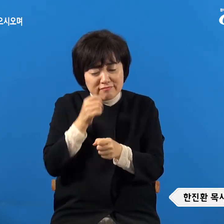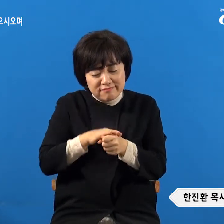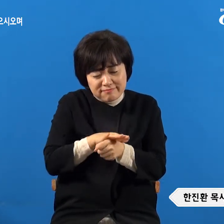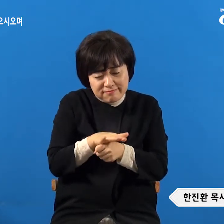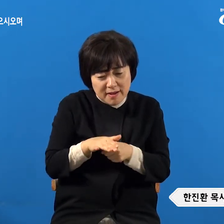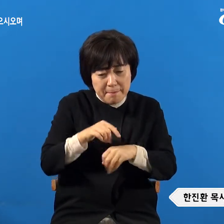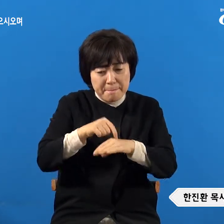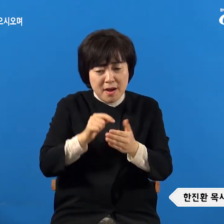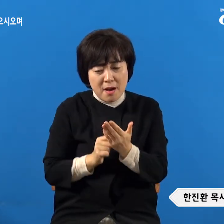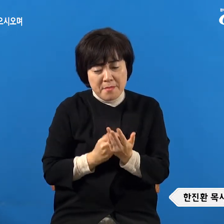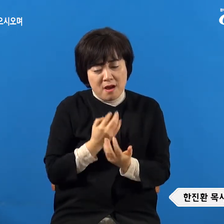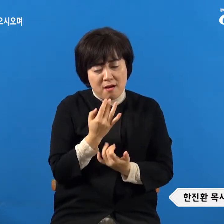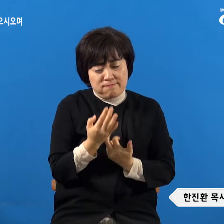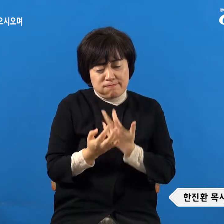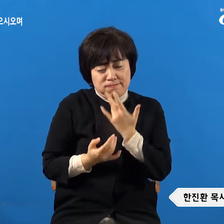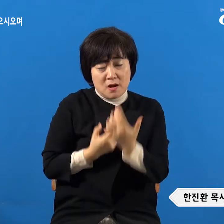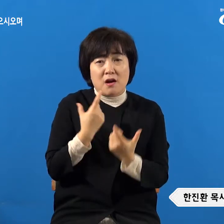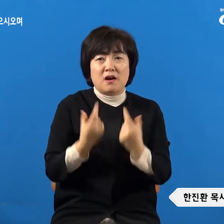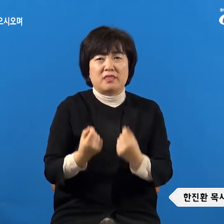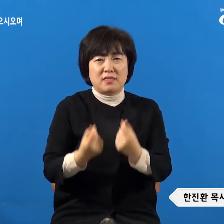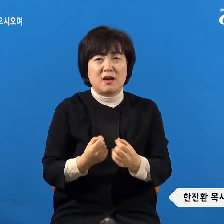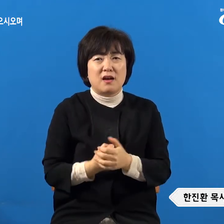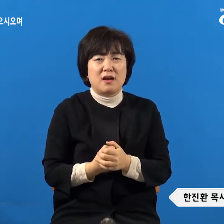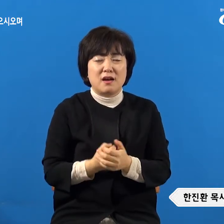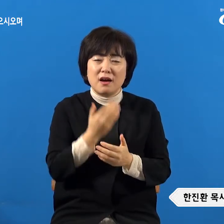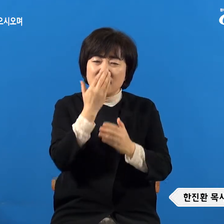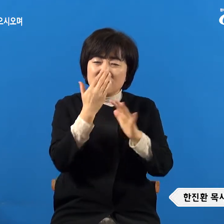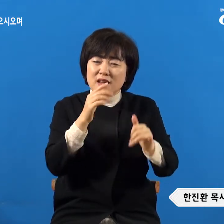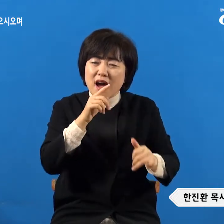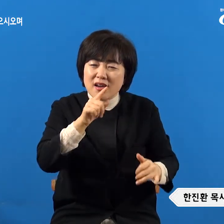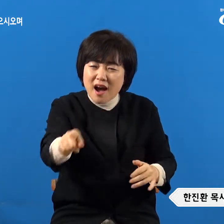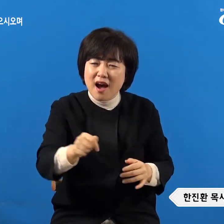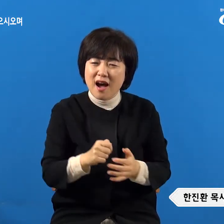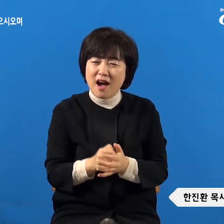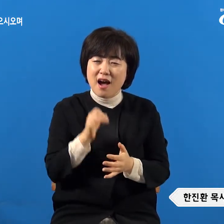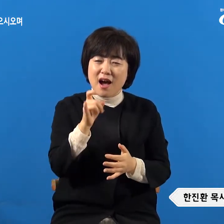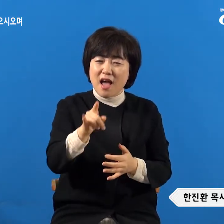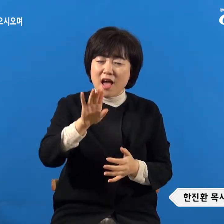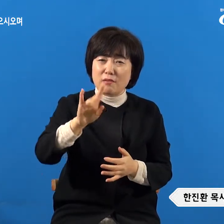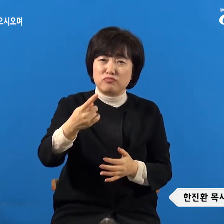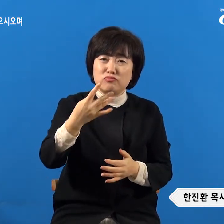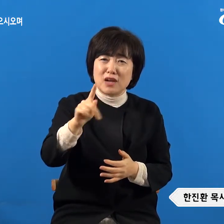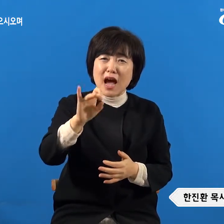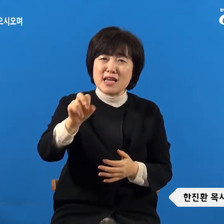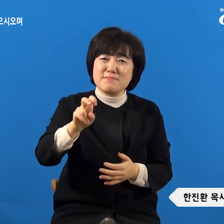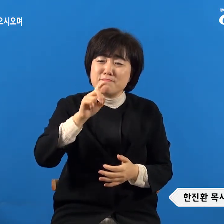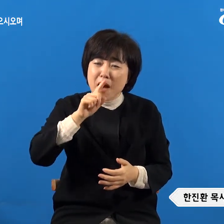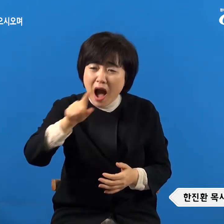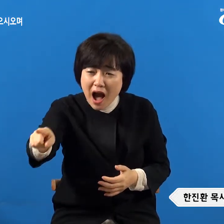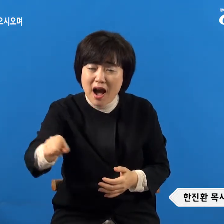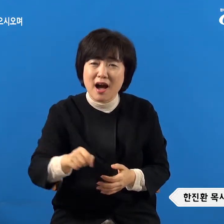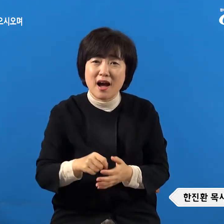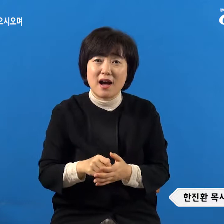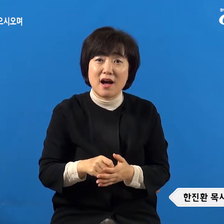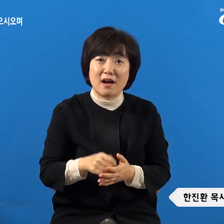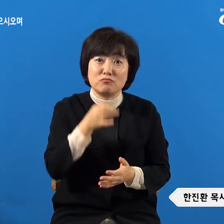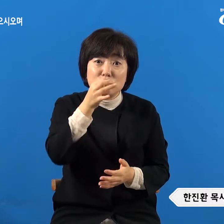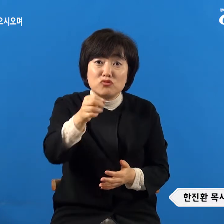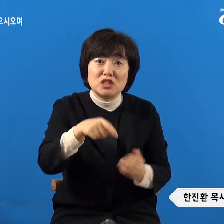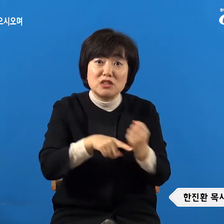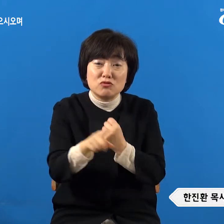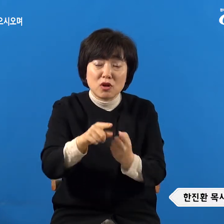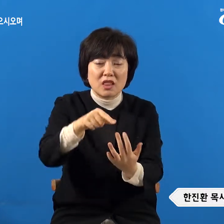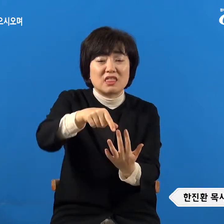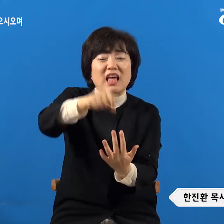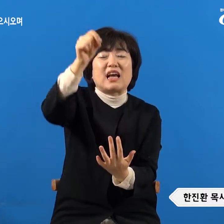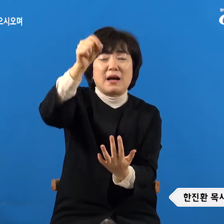하도다. 여기 이스라엘이여 에브라임이여 한 말은 택함 받은 자, 바로